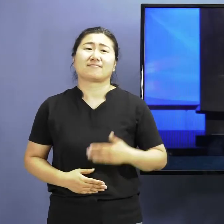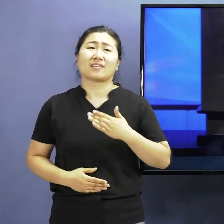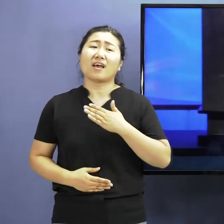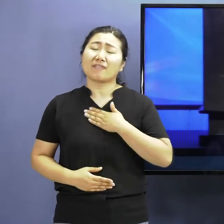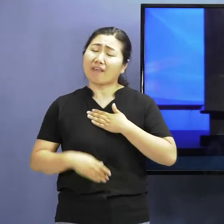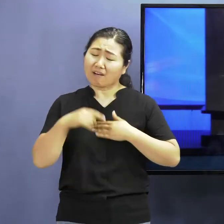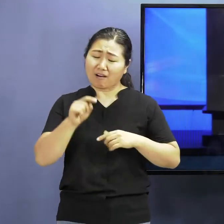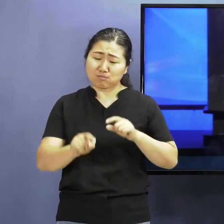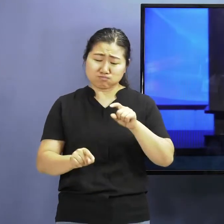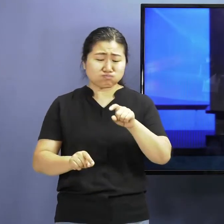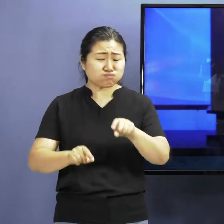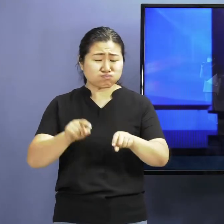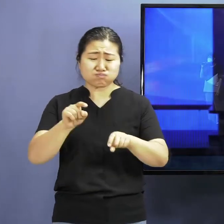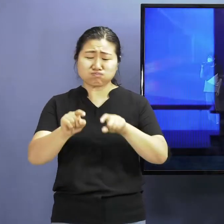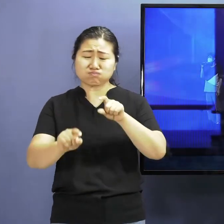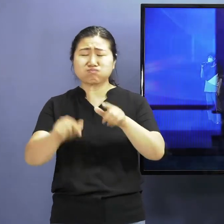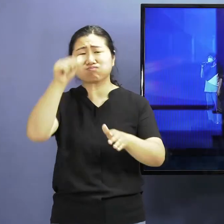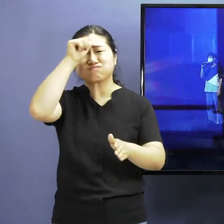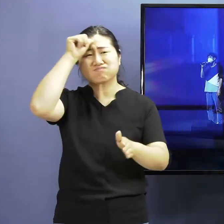내가